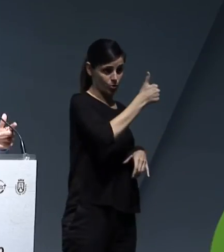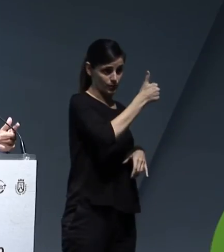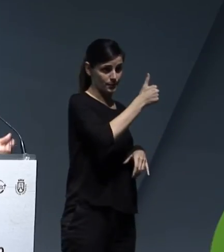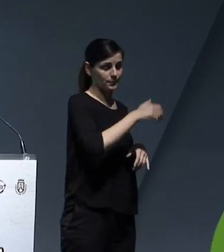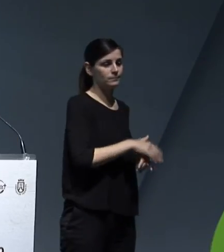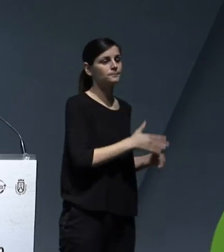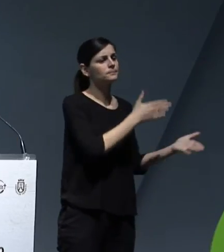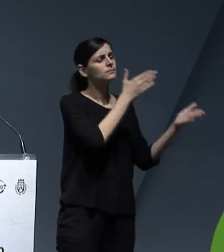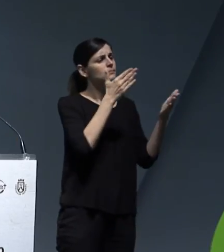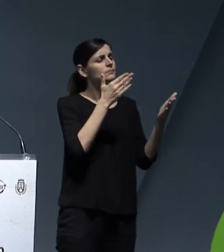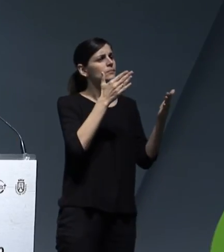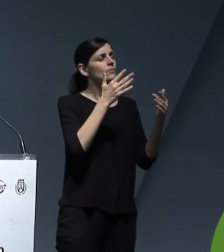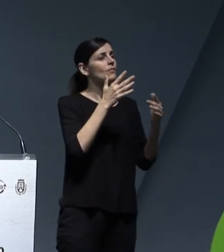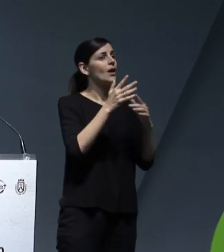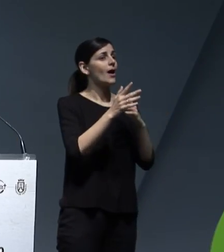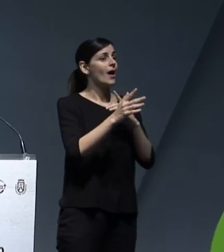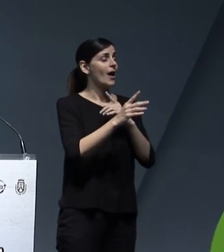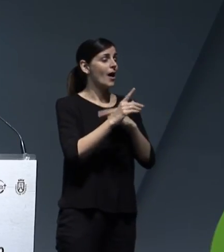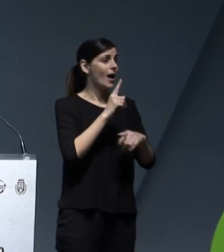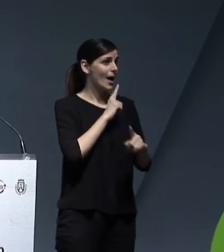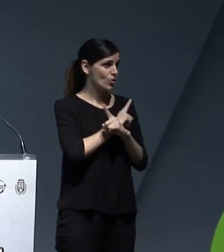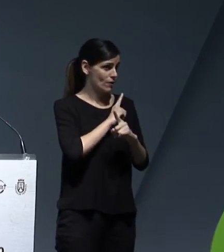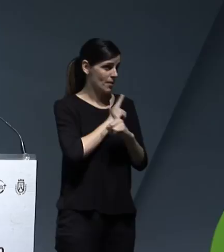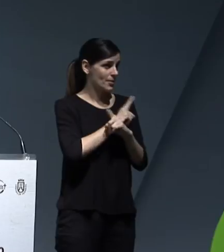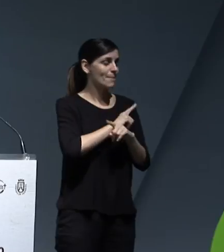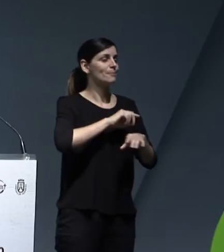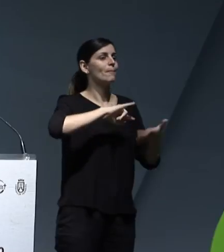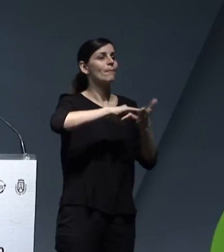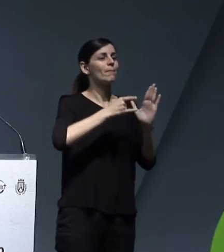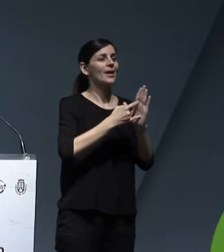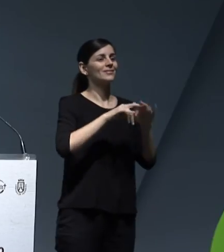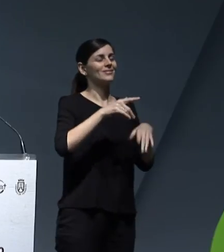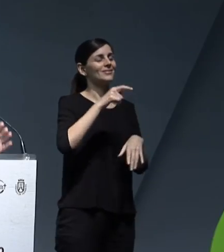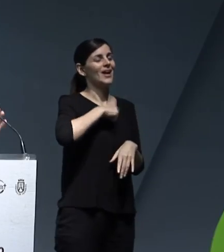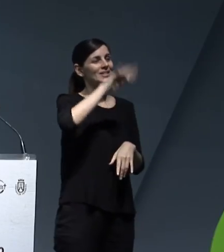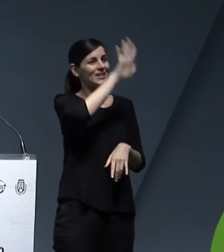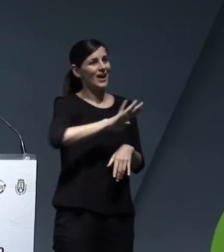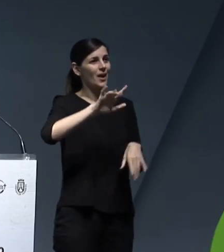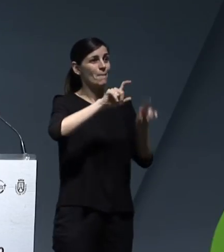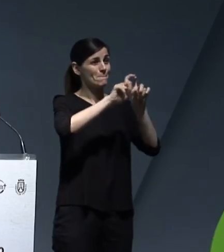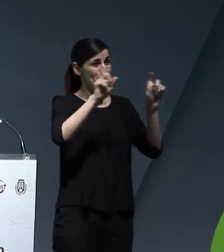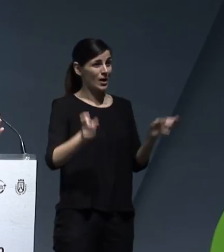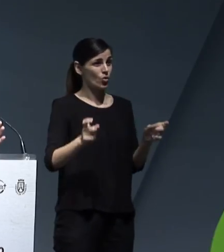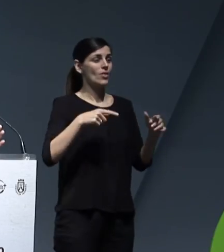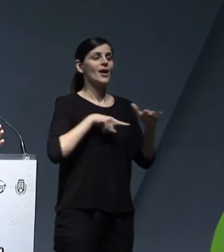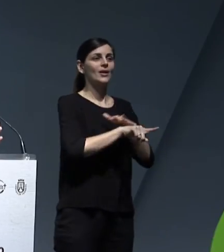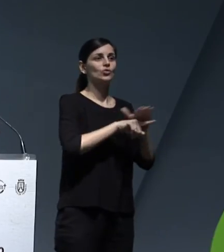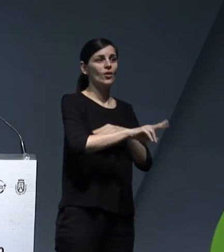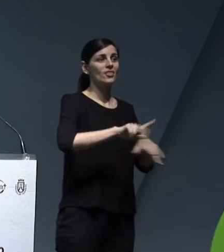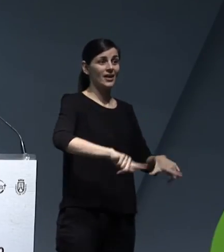En noviembre, el Plan Estatal Marco de Gestión de Residuos para el periodo de